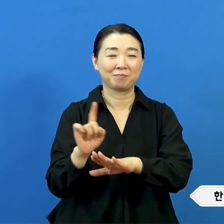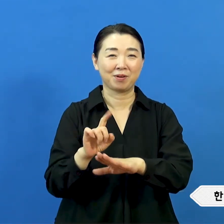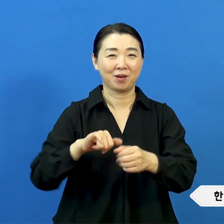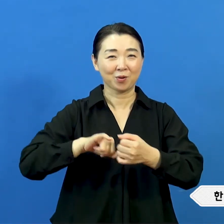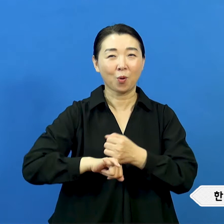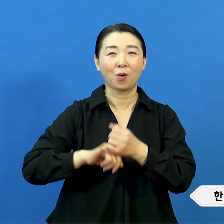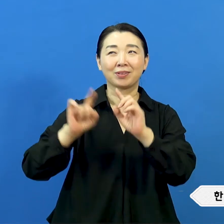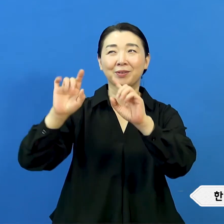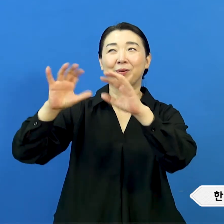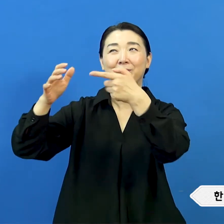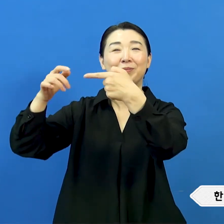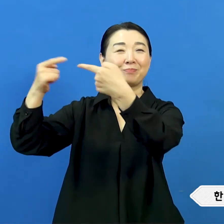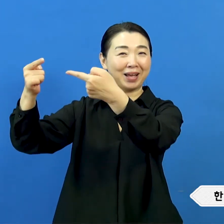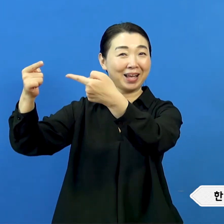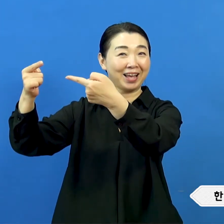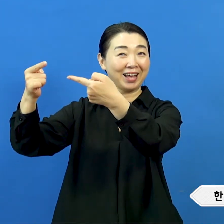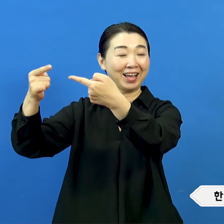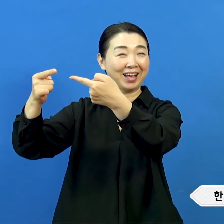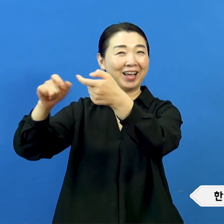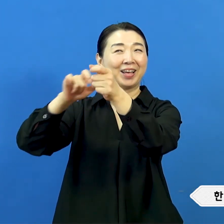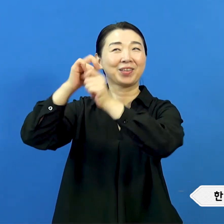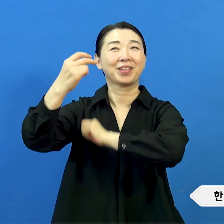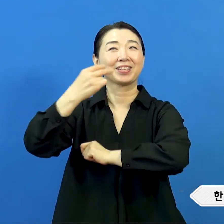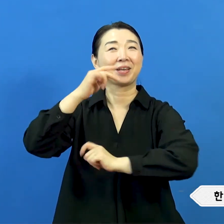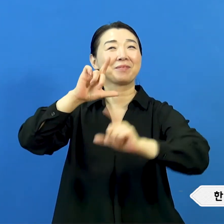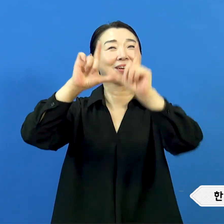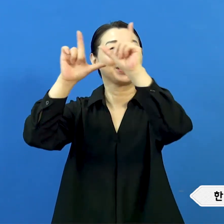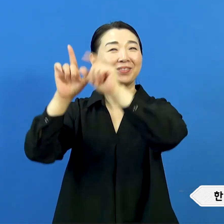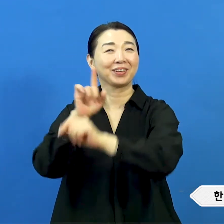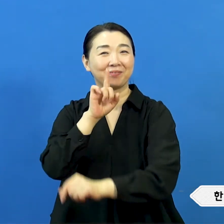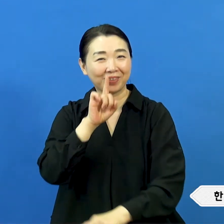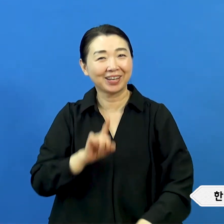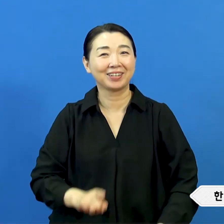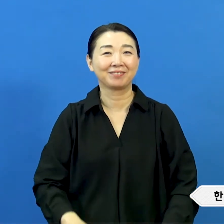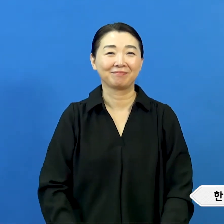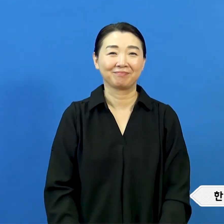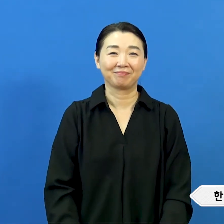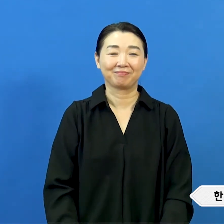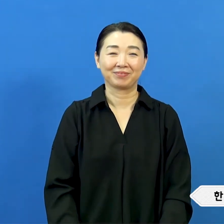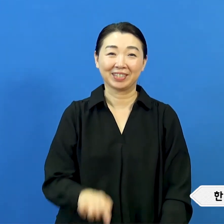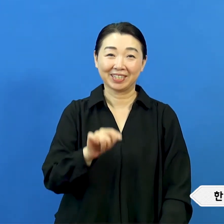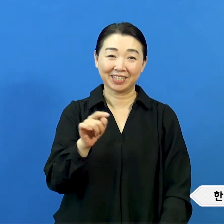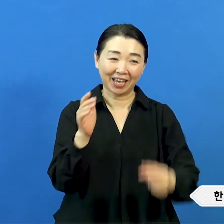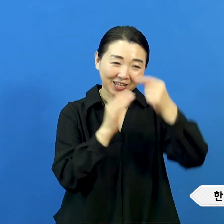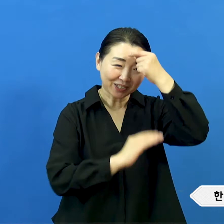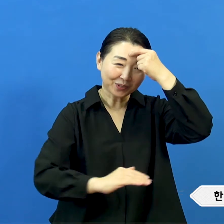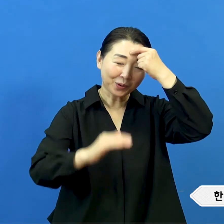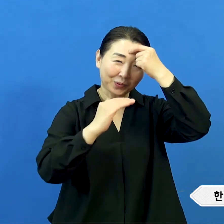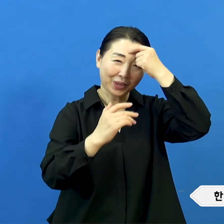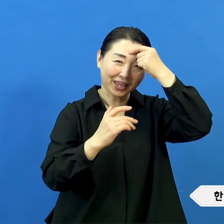반드시 천국에서 영생을 누리게 되어 있다 하는 것이 성도의 견인입니다.